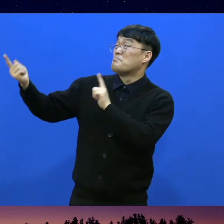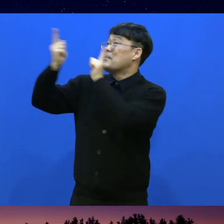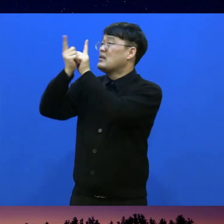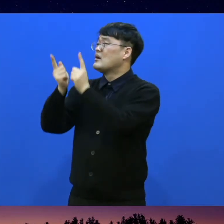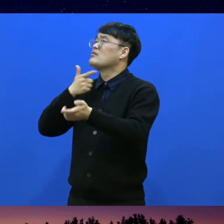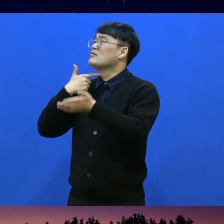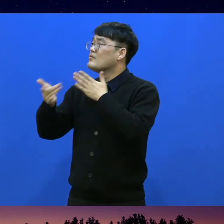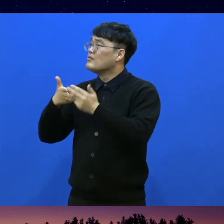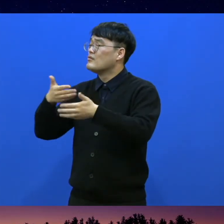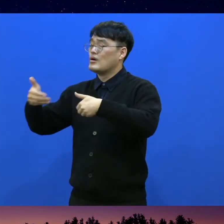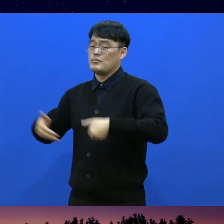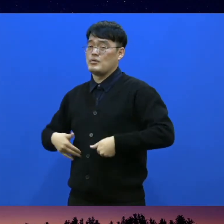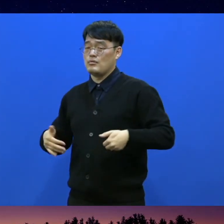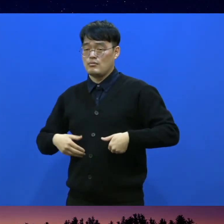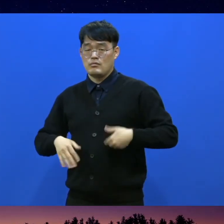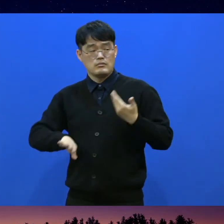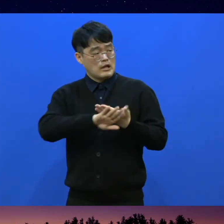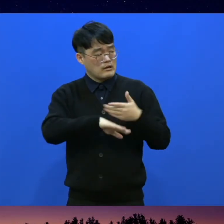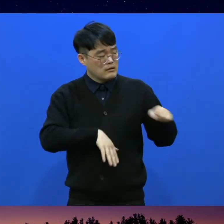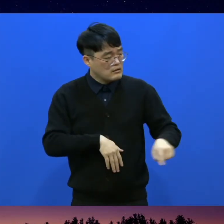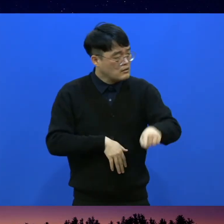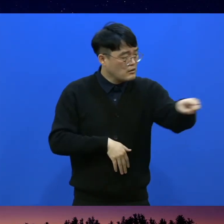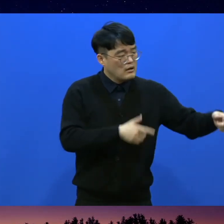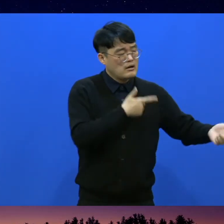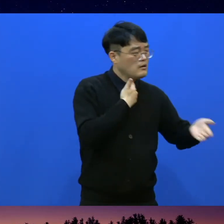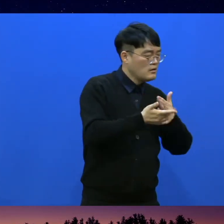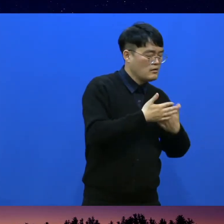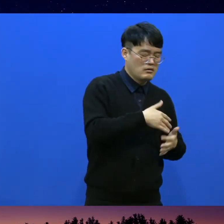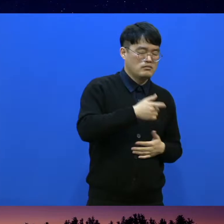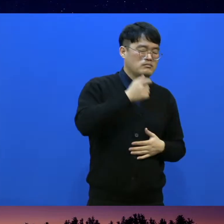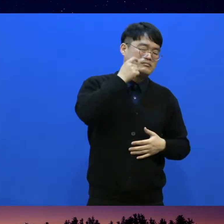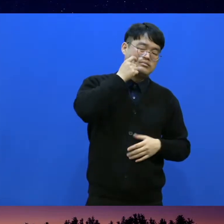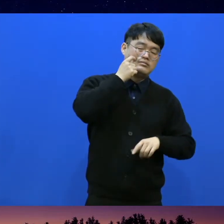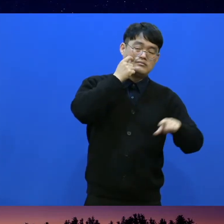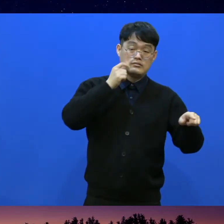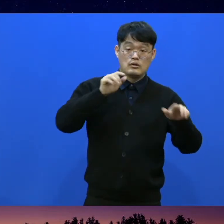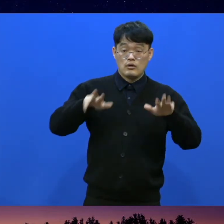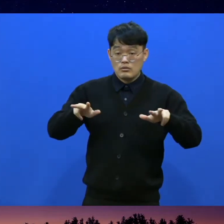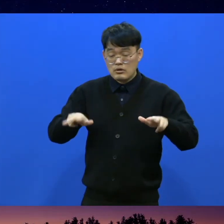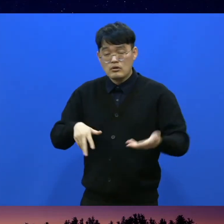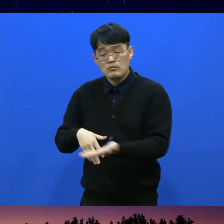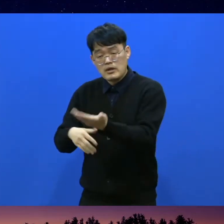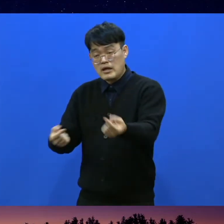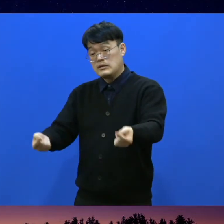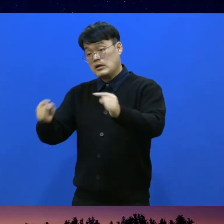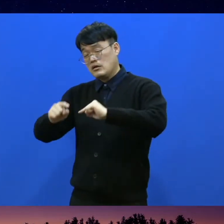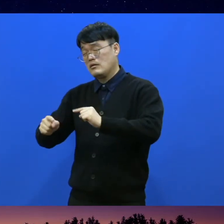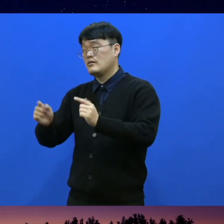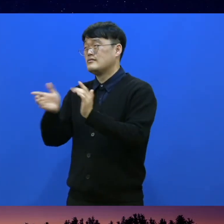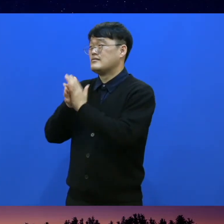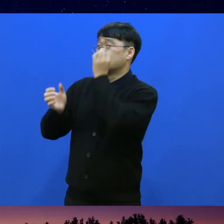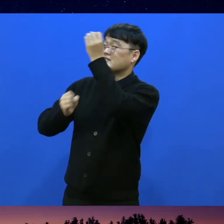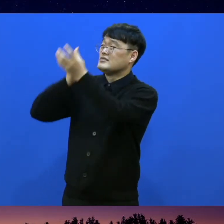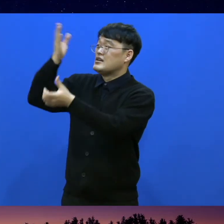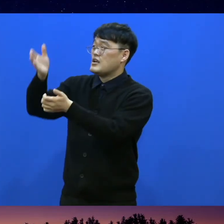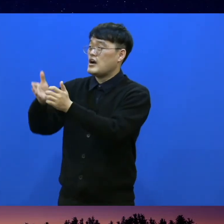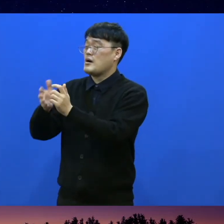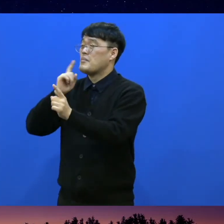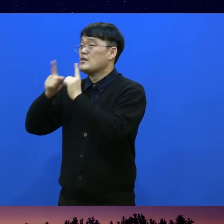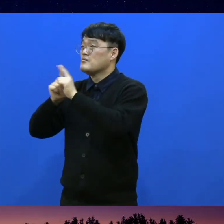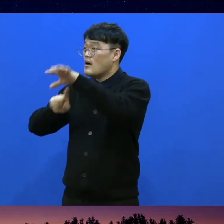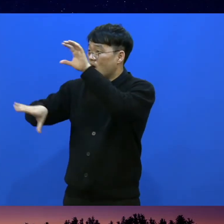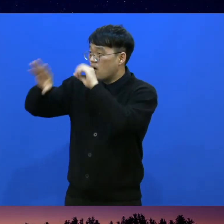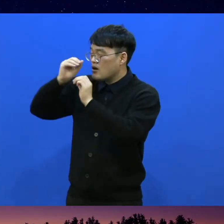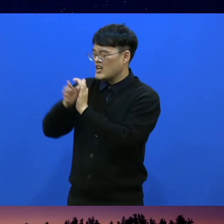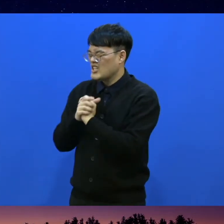다른 데서는 어떻게 경험하겠어요? 여러분, 여기 와서 말씀을 듣고 기도하고 찬양하는 가운데 내 믿음이 막 일어나니까 내 생각이 커지고